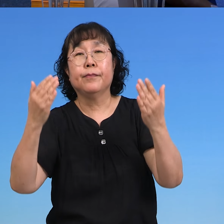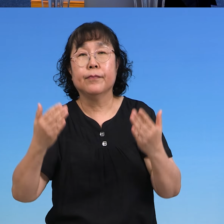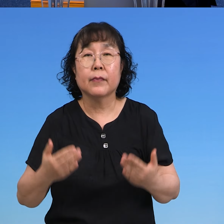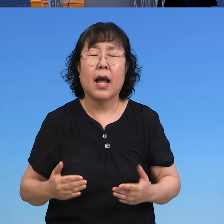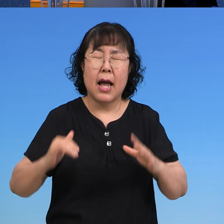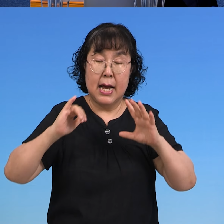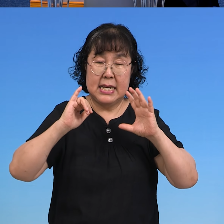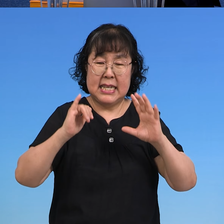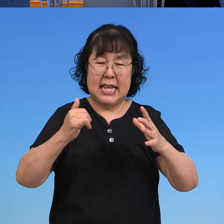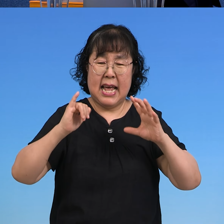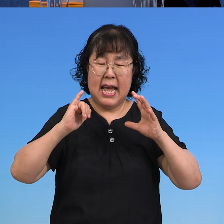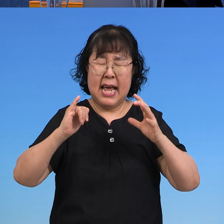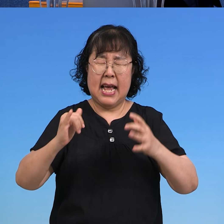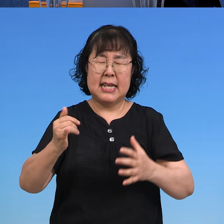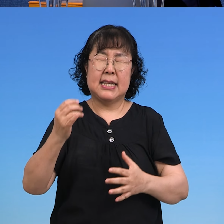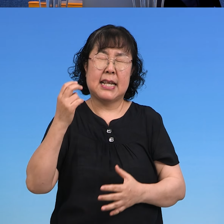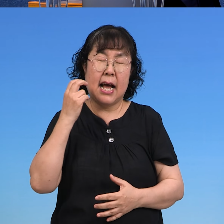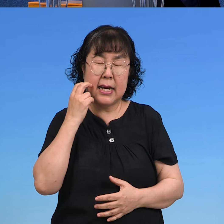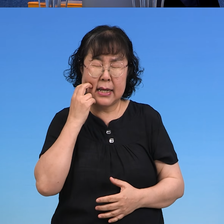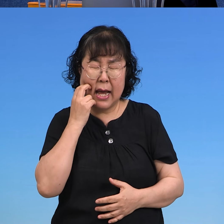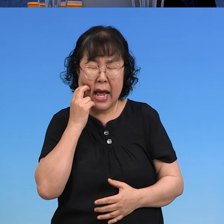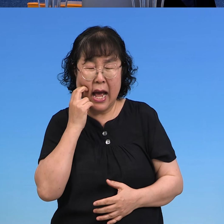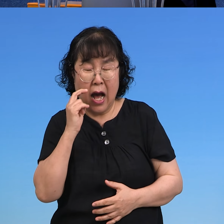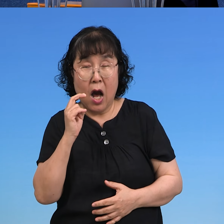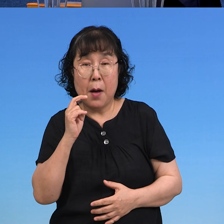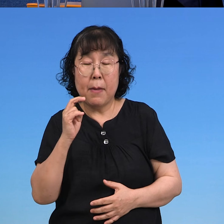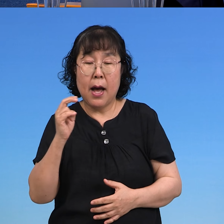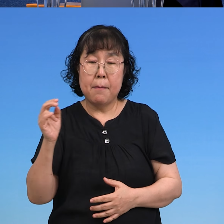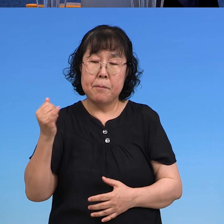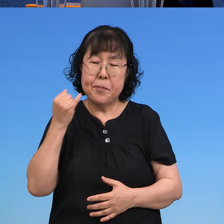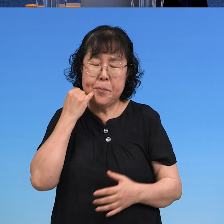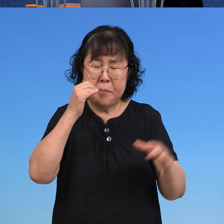세상에 험한 파 몰아칠 때도